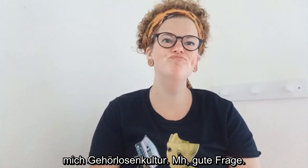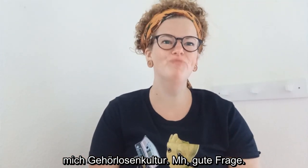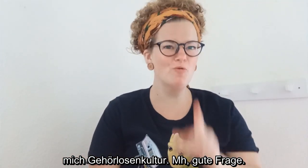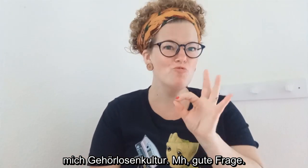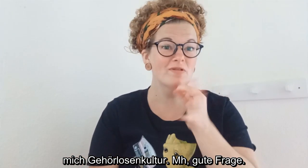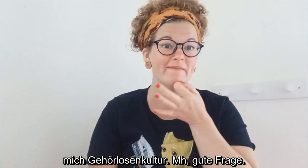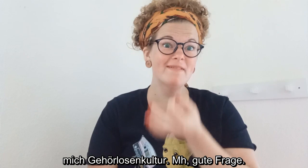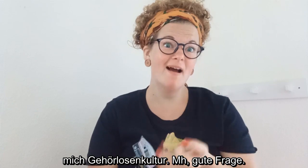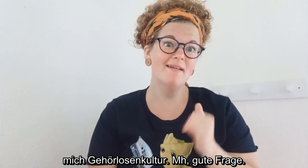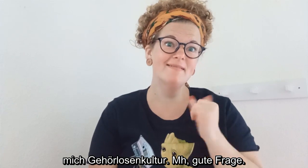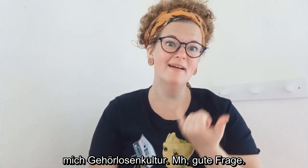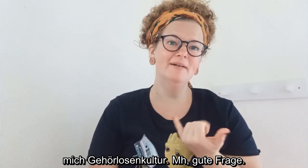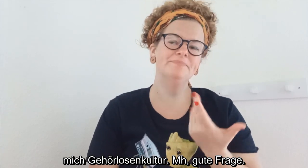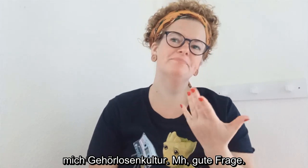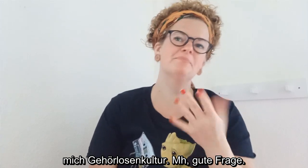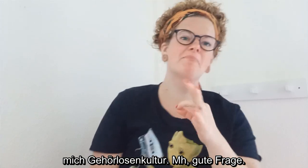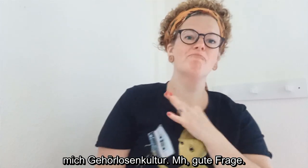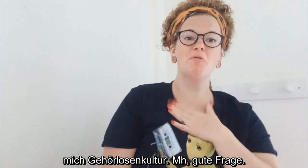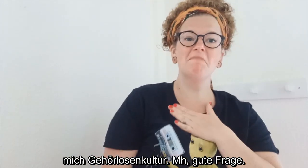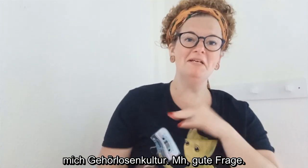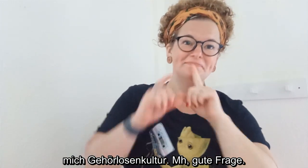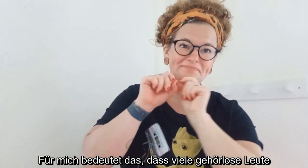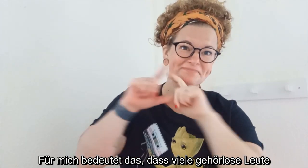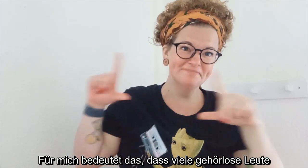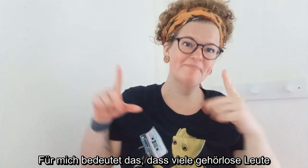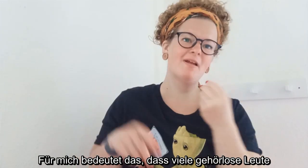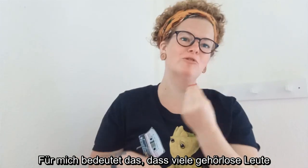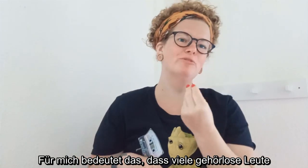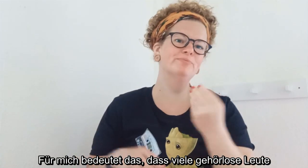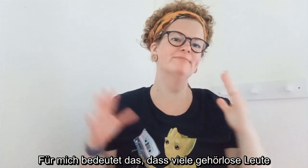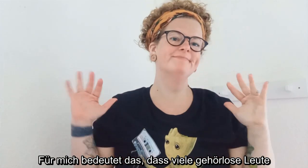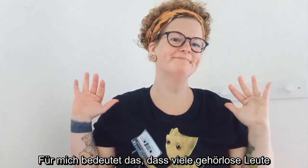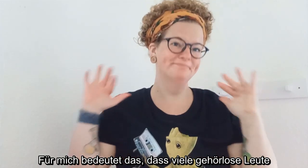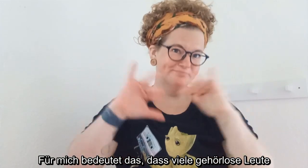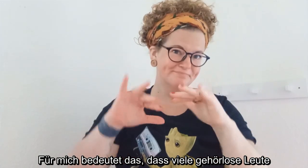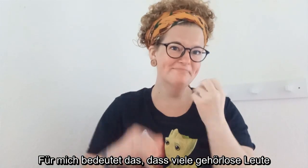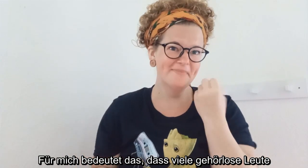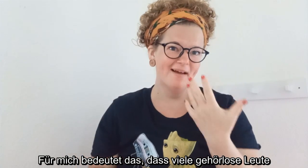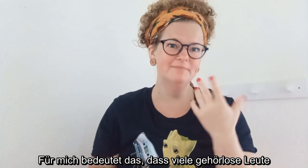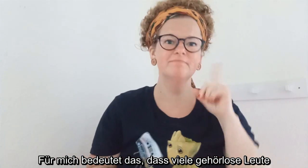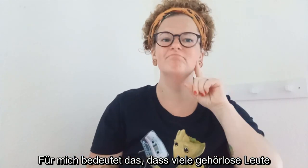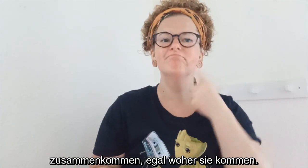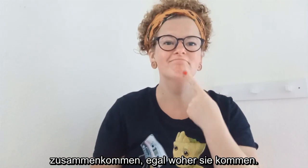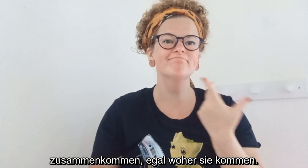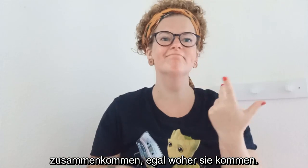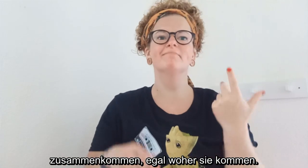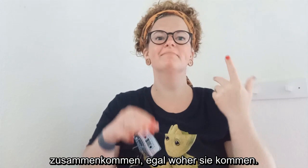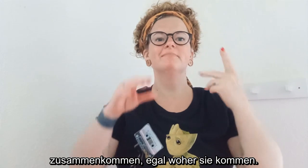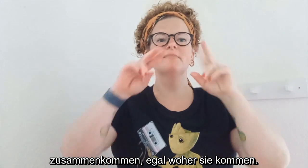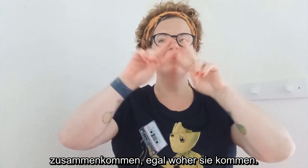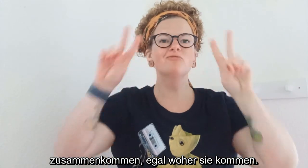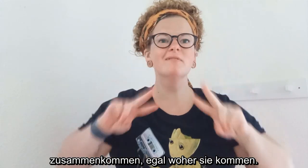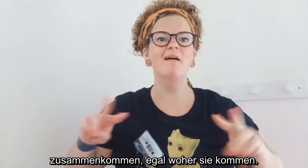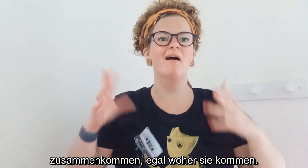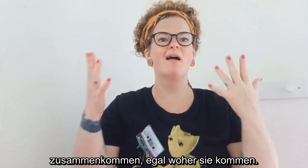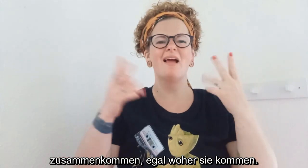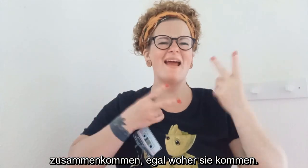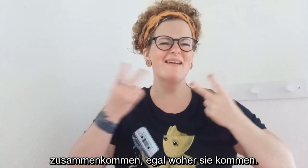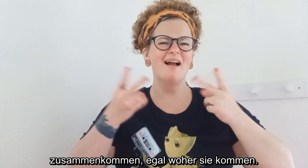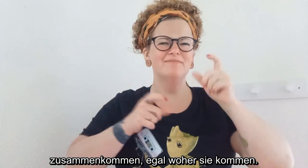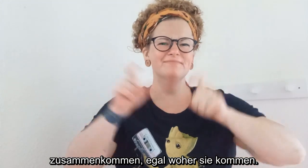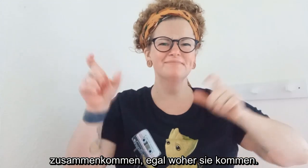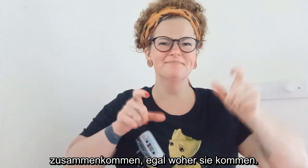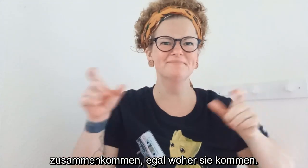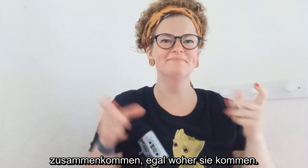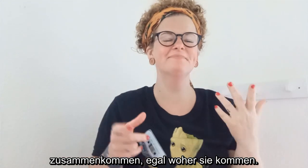Hm, gute Frage Für mich bedeutet das dass viele Gehörlose zusammenkommen egal